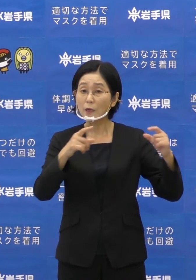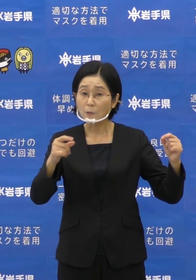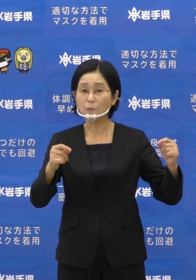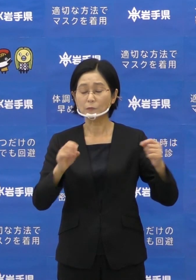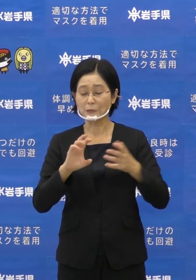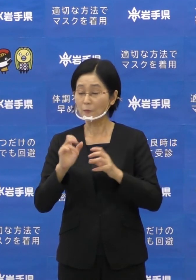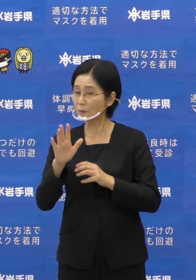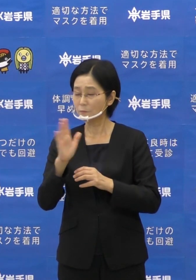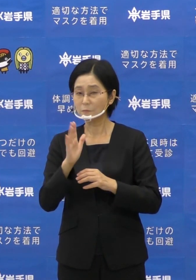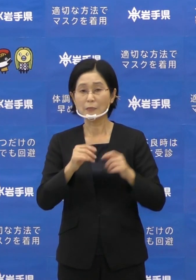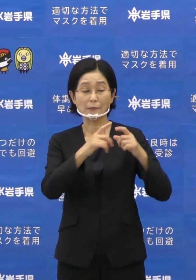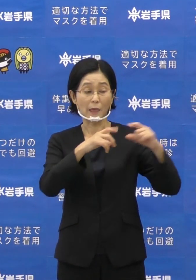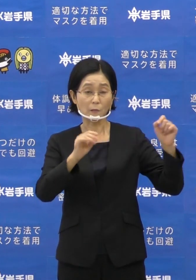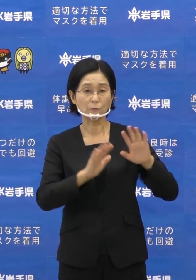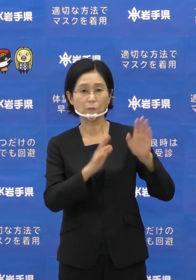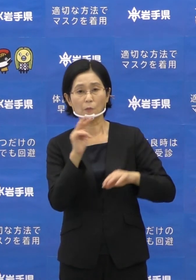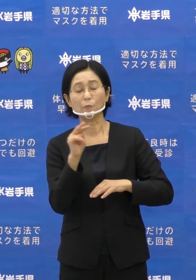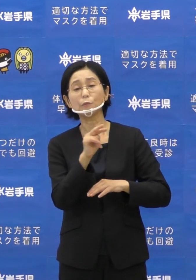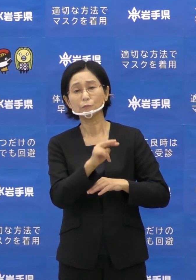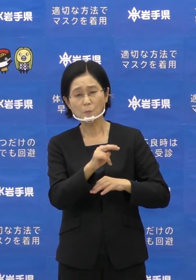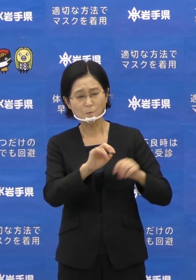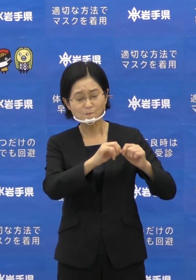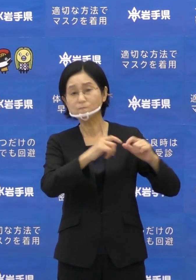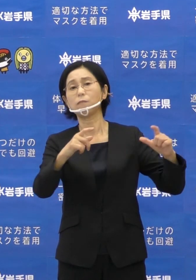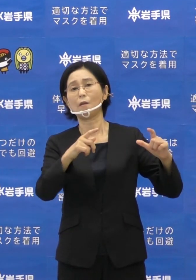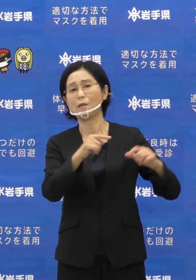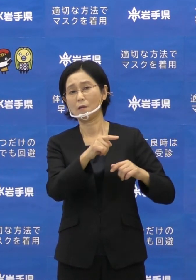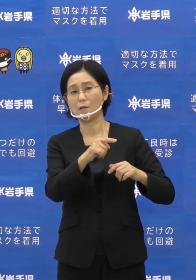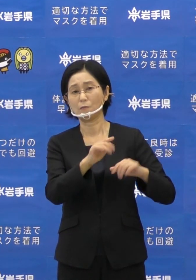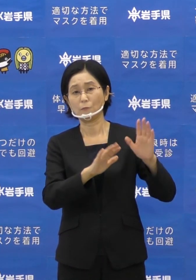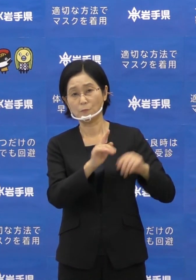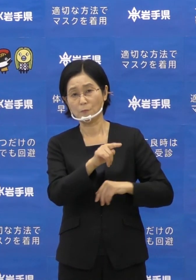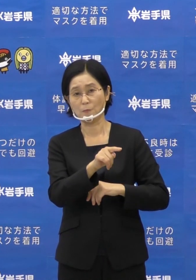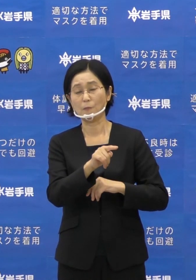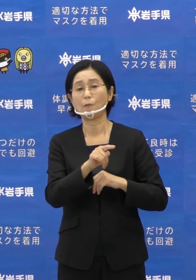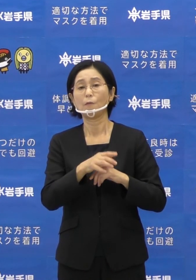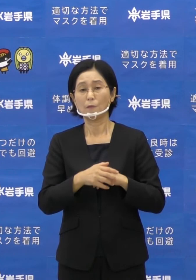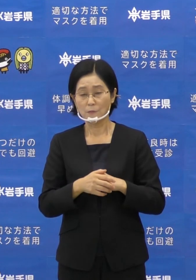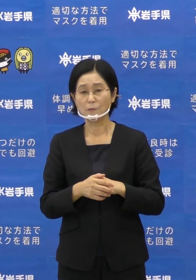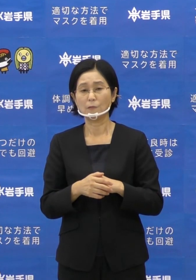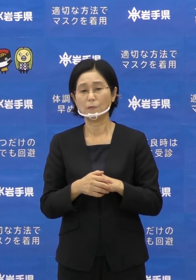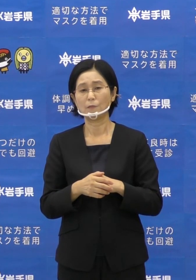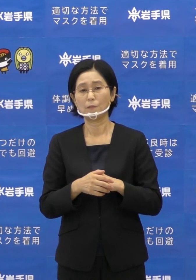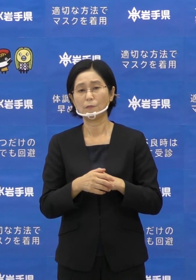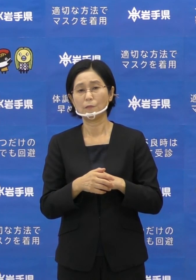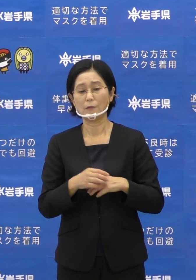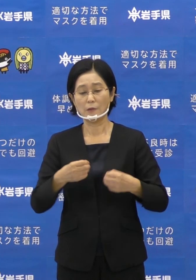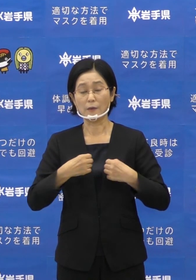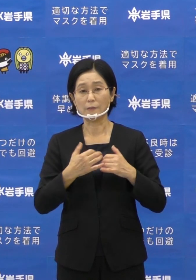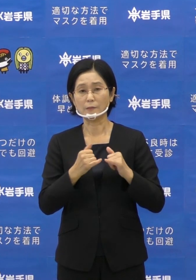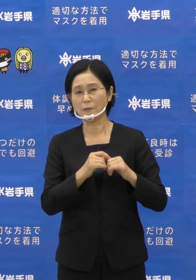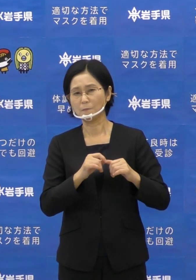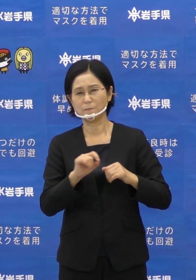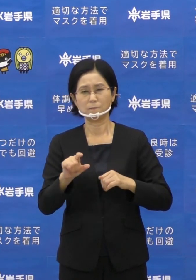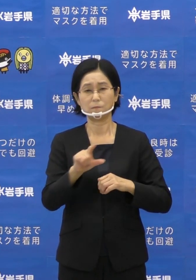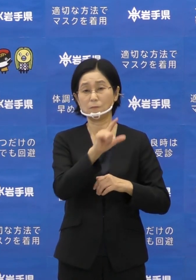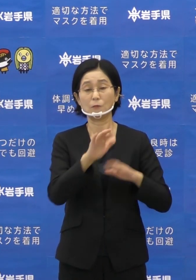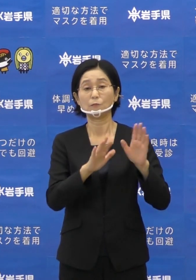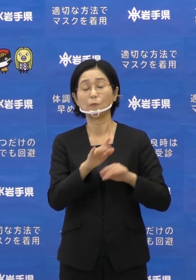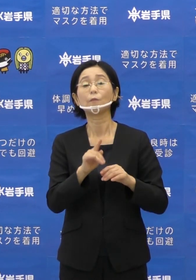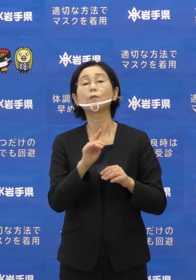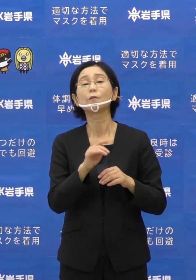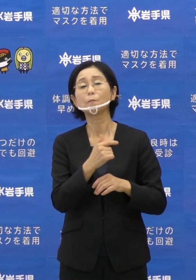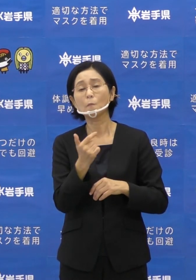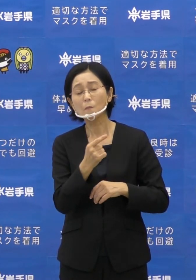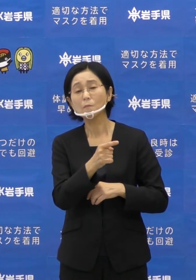また非常に爆発的で、著しいものがありますので、今